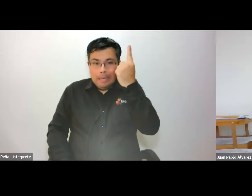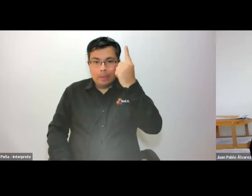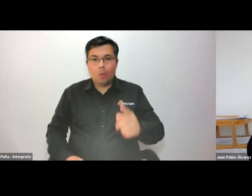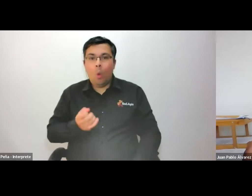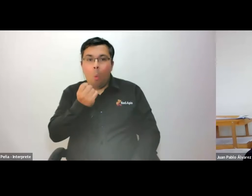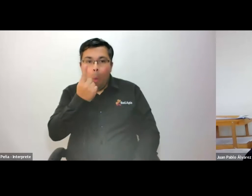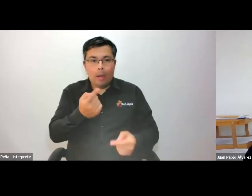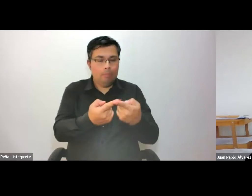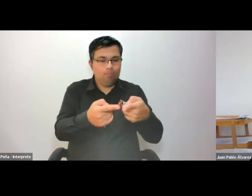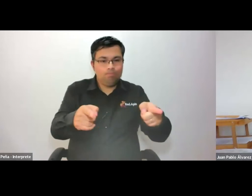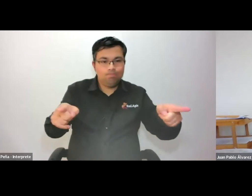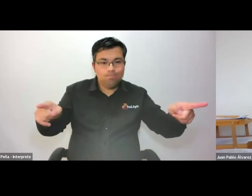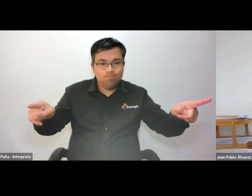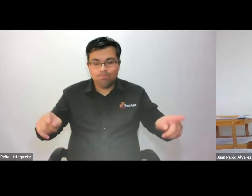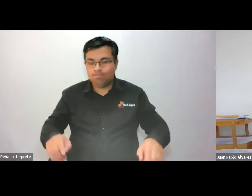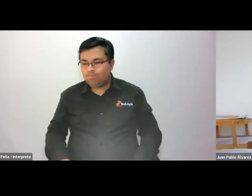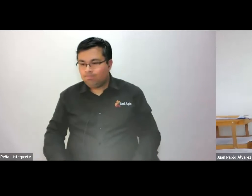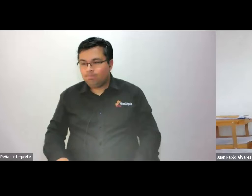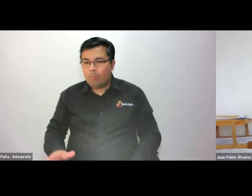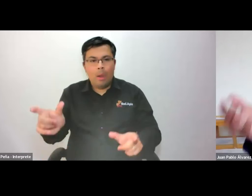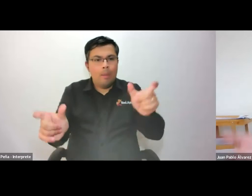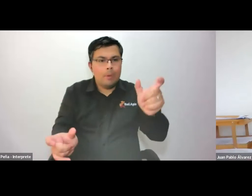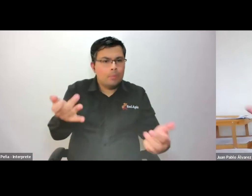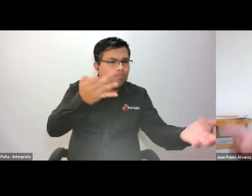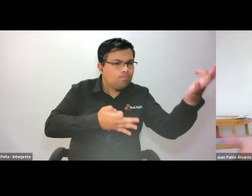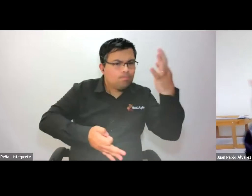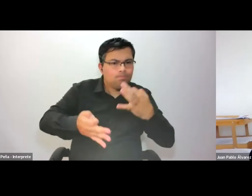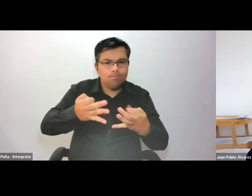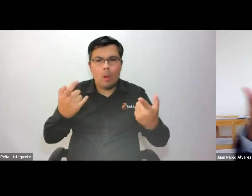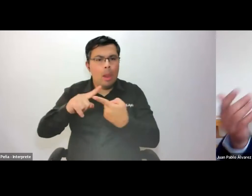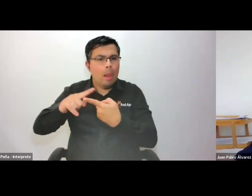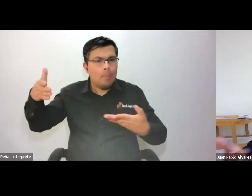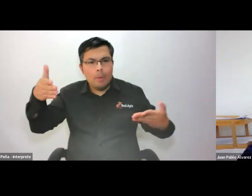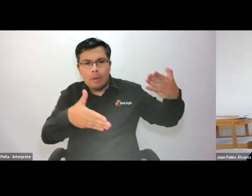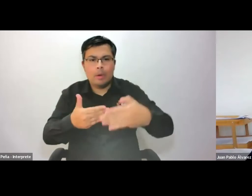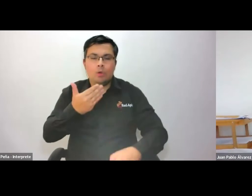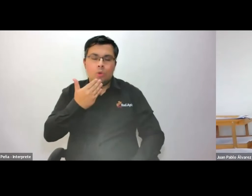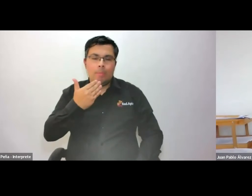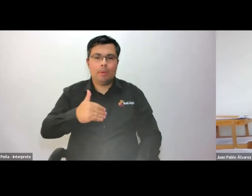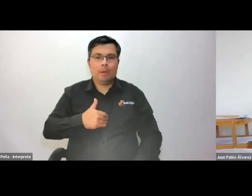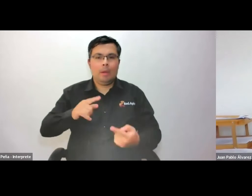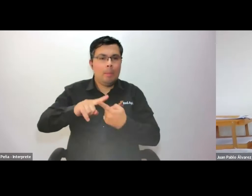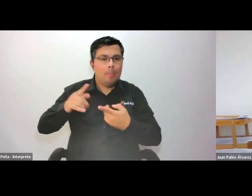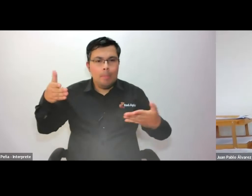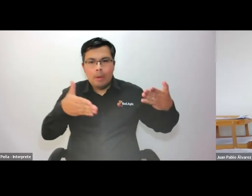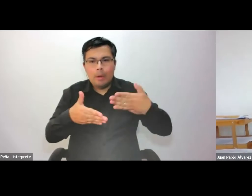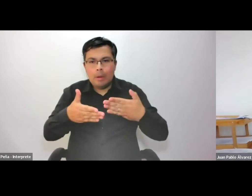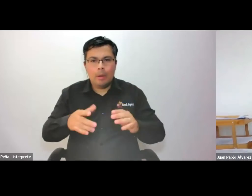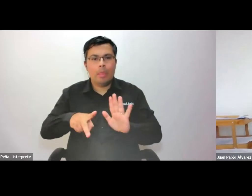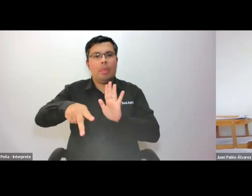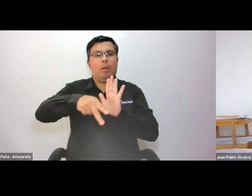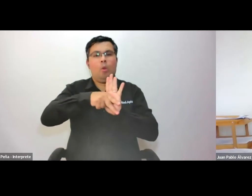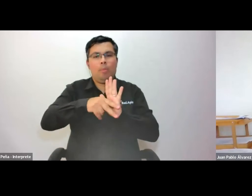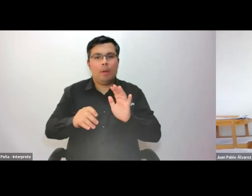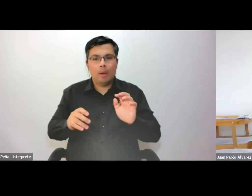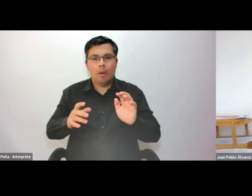y si además fui partícipe de un proceso de construcción y de actualización de normas, como por ejemplo las medidas establecidas en los reglamentos de convivencia, voy a